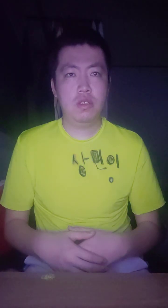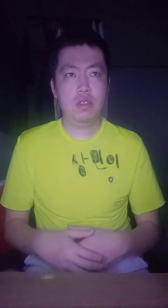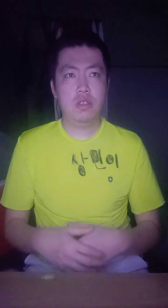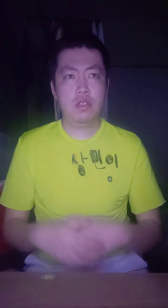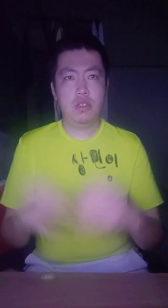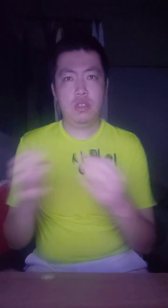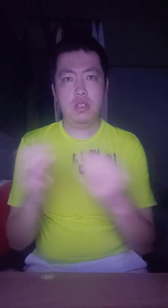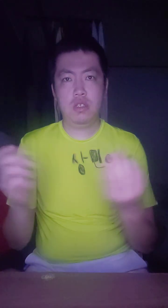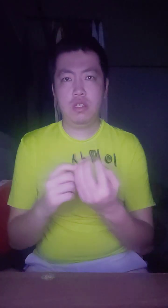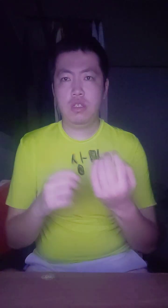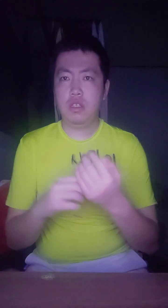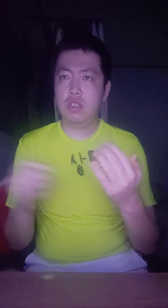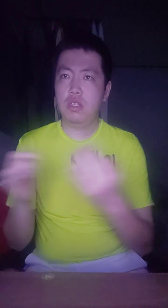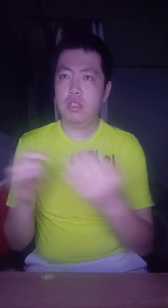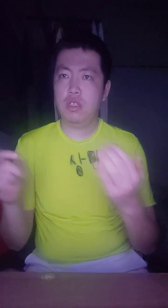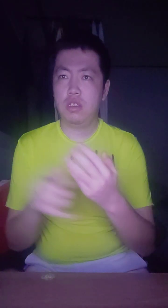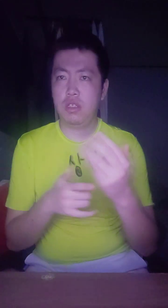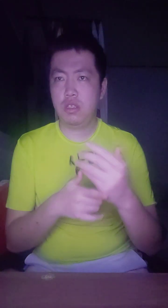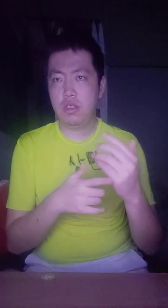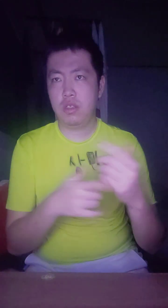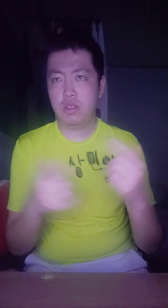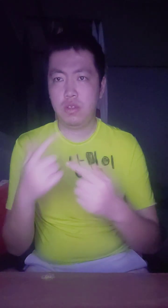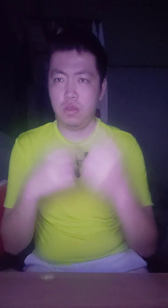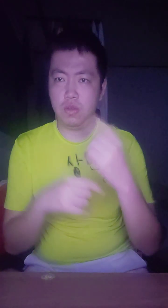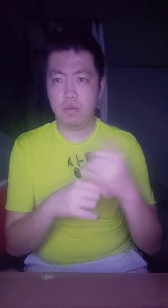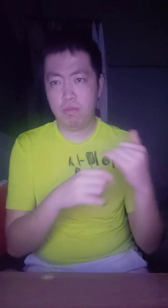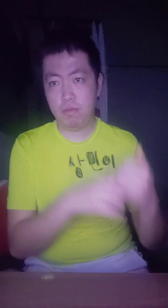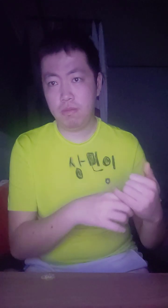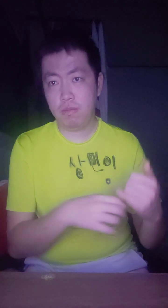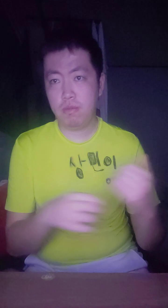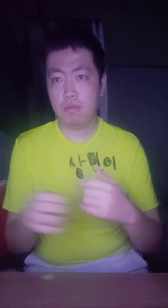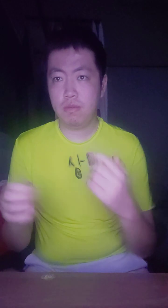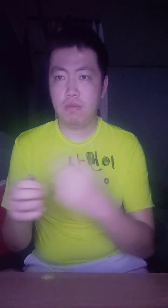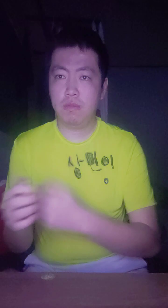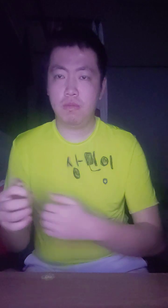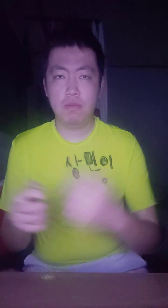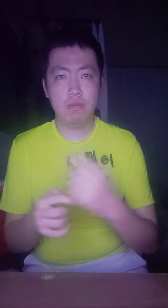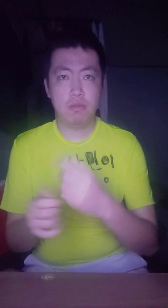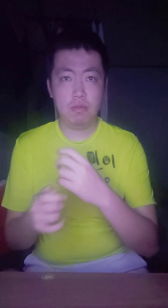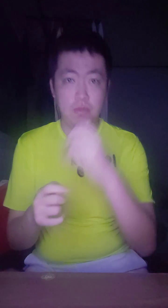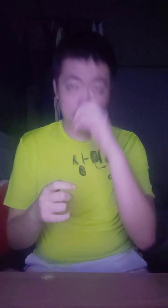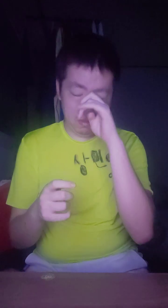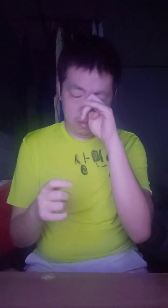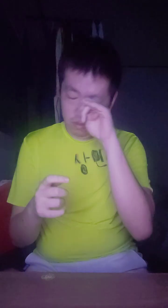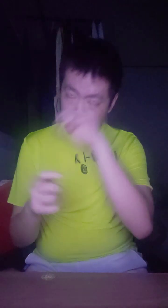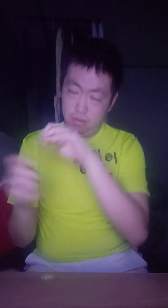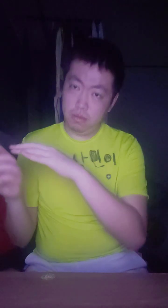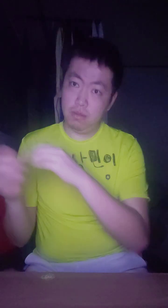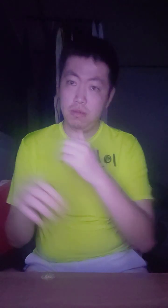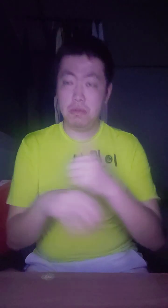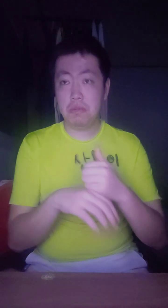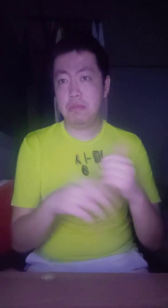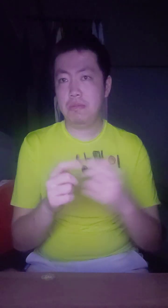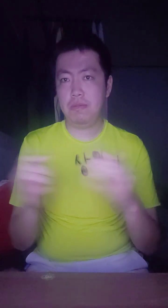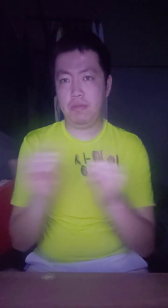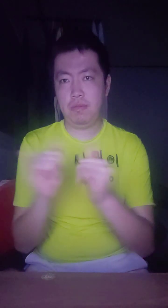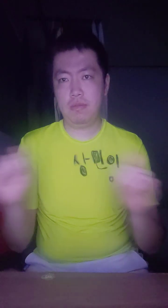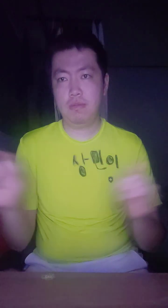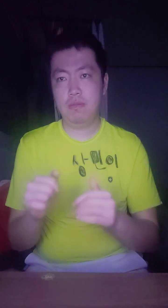회사 측은 가해자들의 잘못을 뉘우쳤다고 했지만 이들의 언행은 반성과 사죄와는 거리가 멀었습니다.